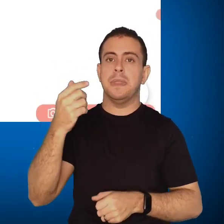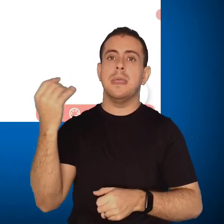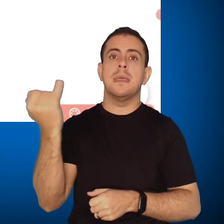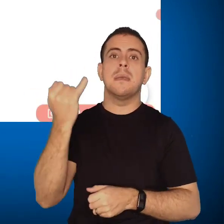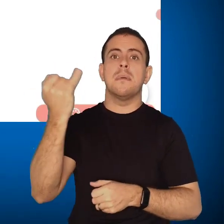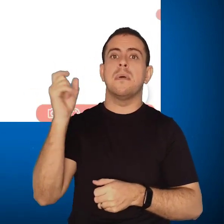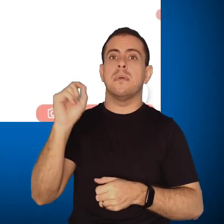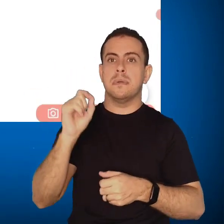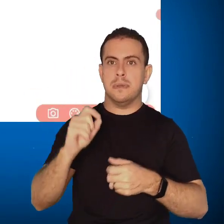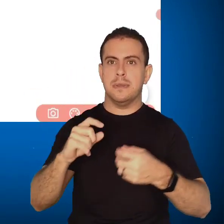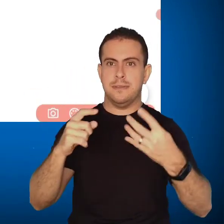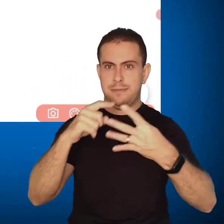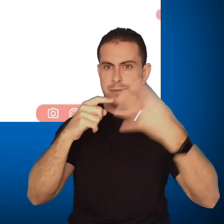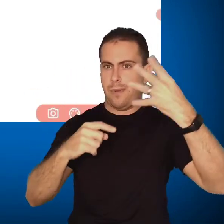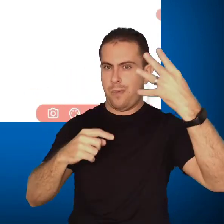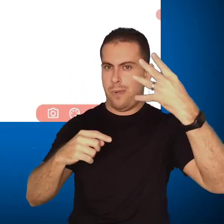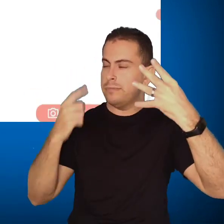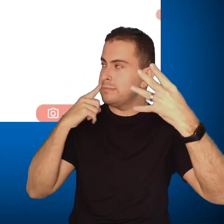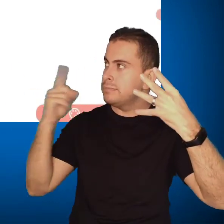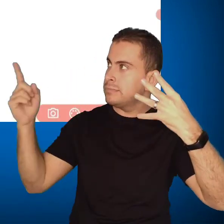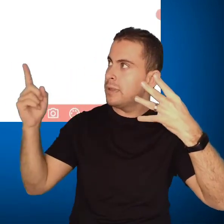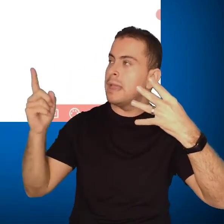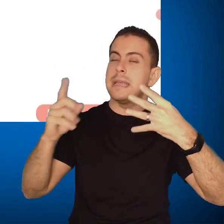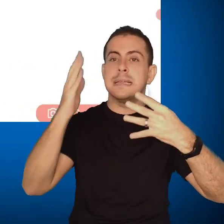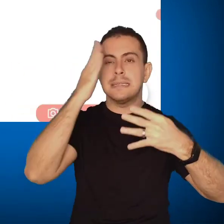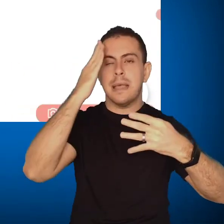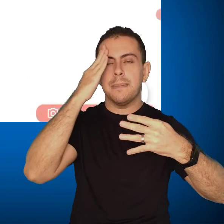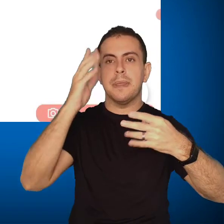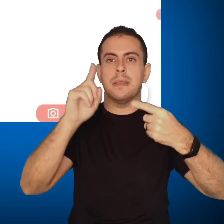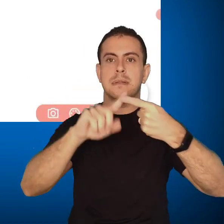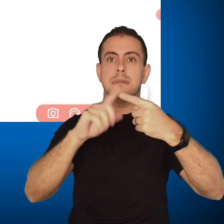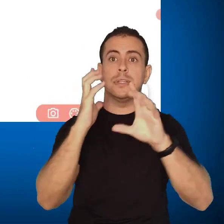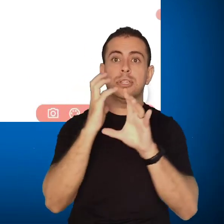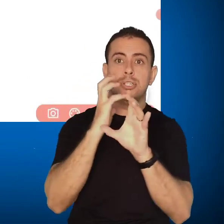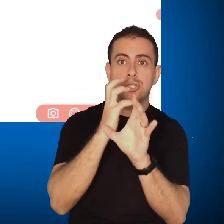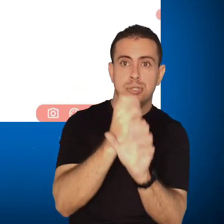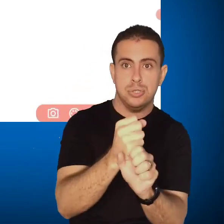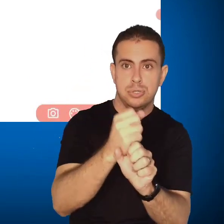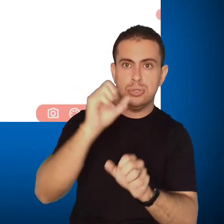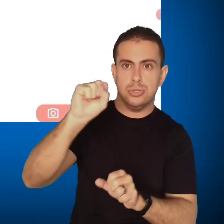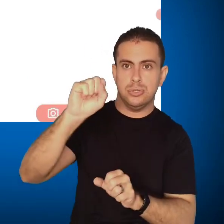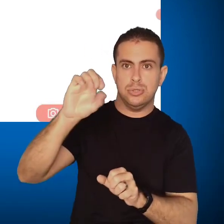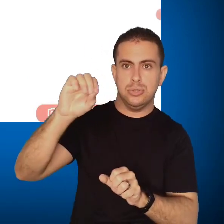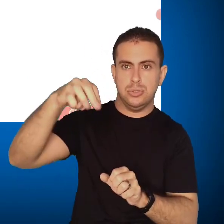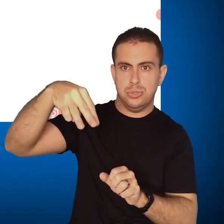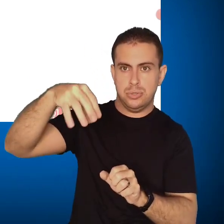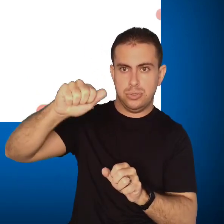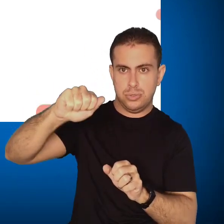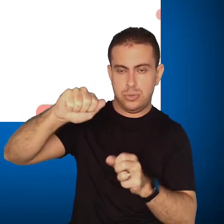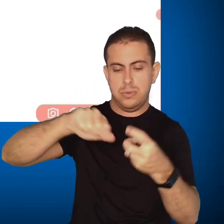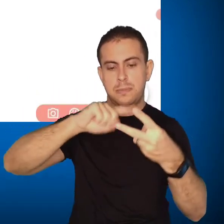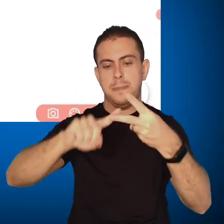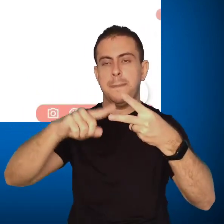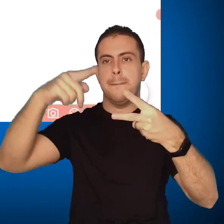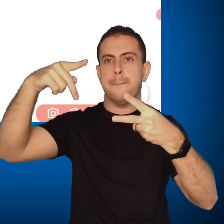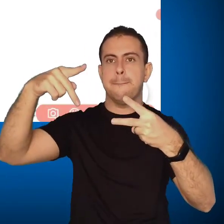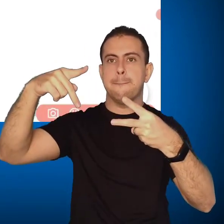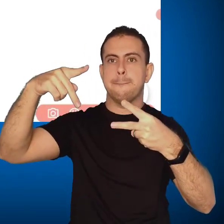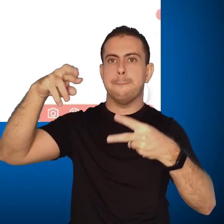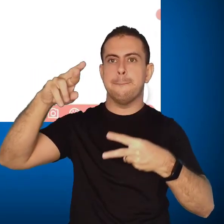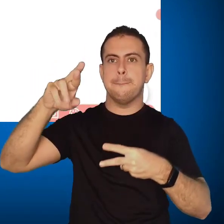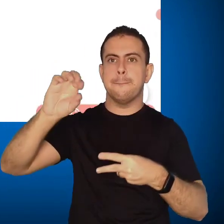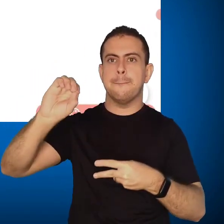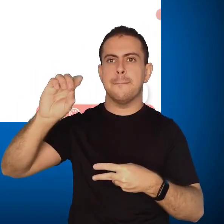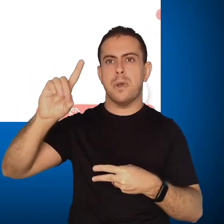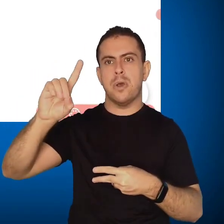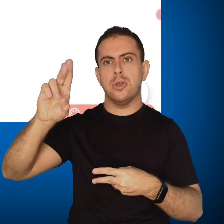importantíssimo é saber as fórmulas, né, da soma e do produto das raízes de uma equação do segundo grau. Soma das raízes